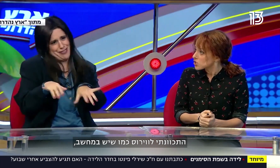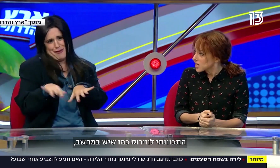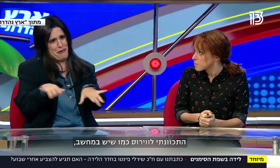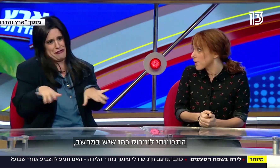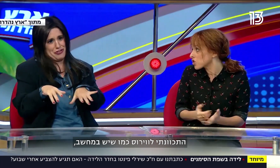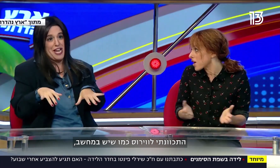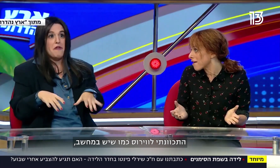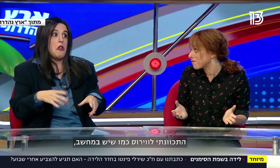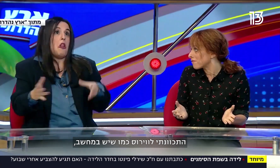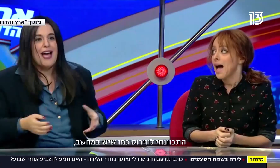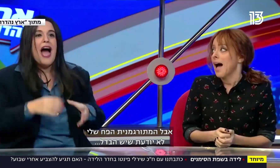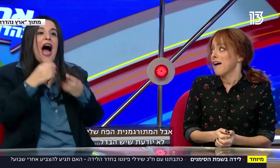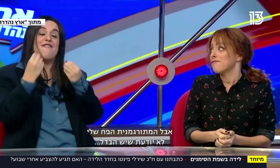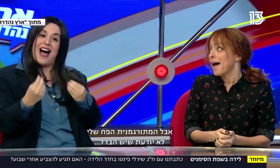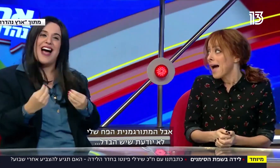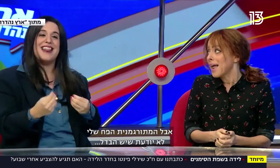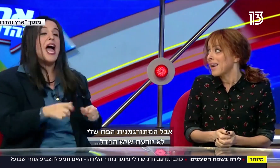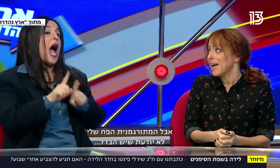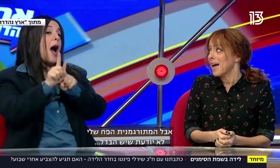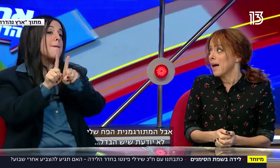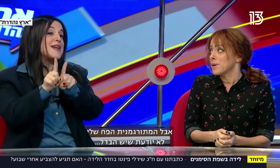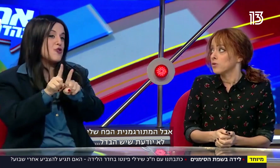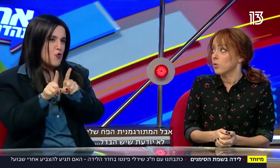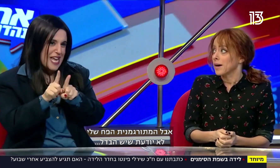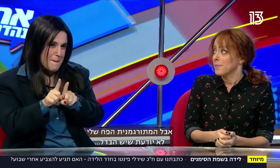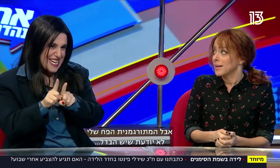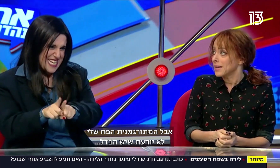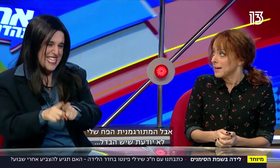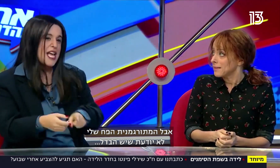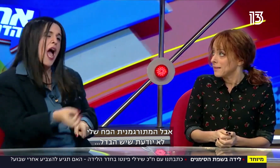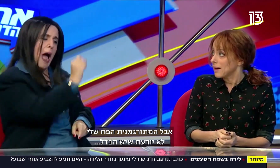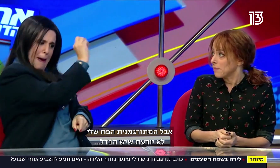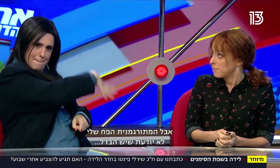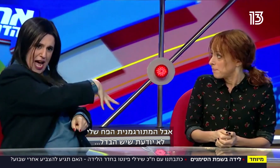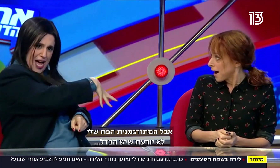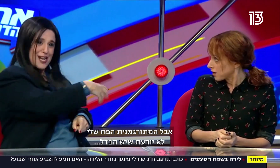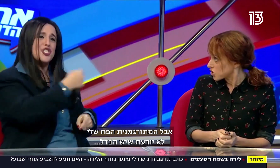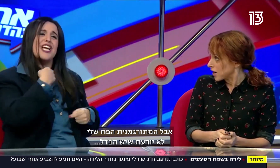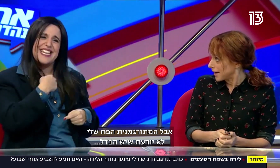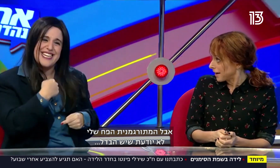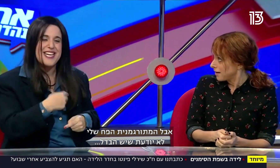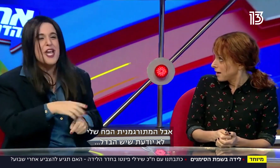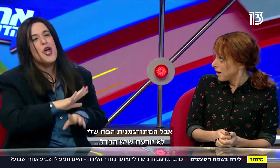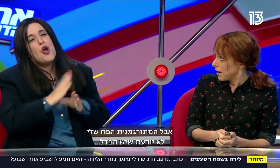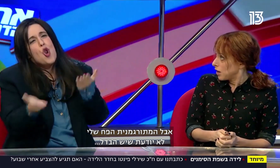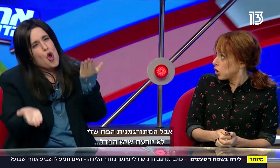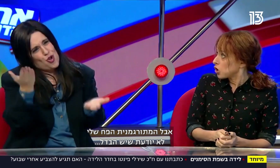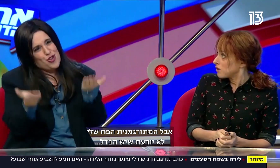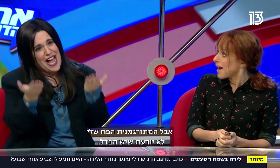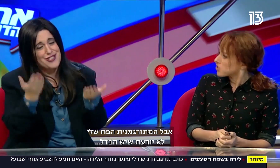שיש במחשב. אבל המתורגמנית, הפח שלי, לא יודעת